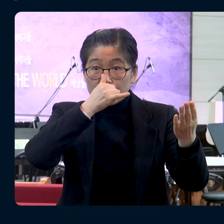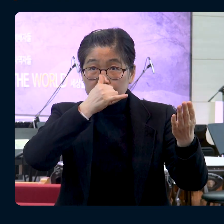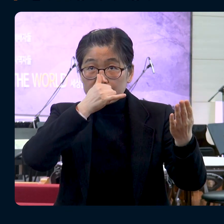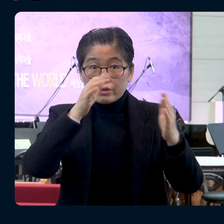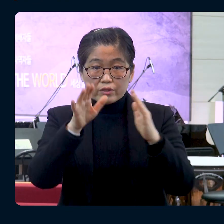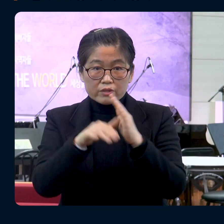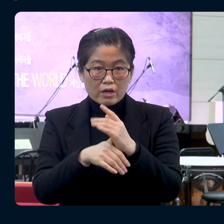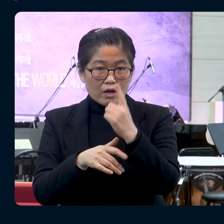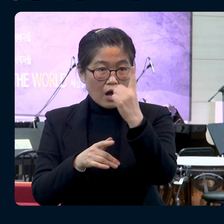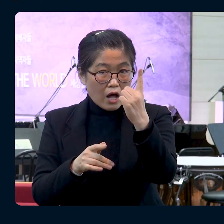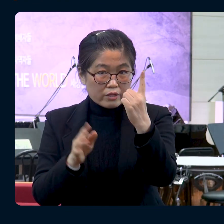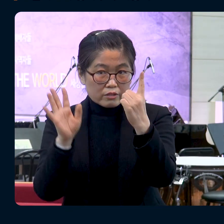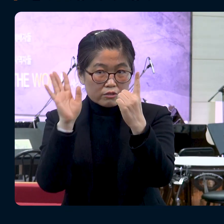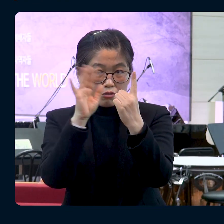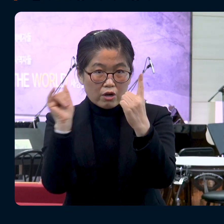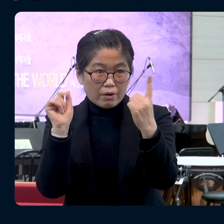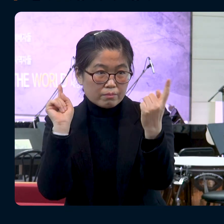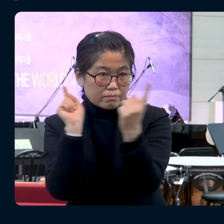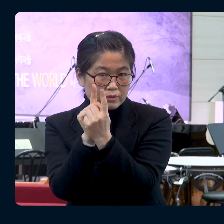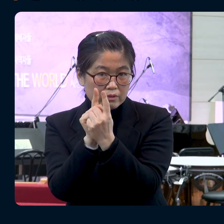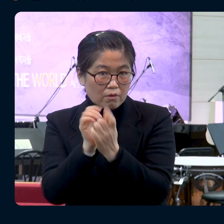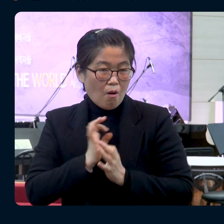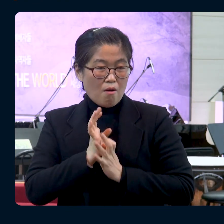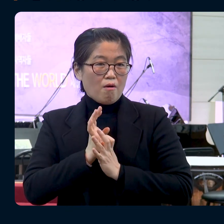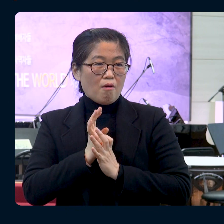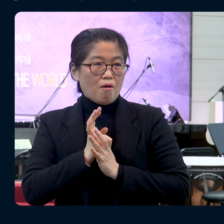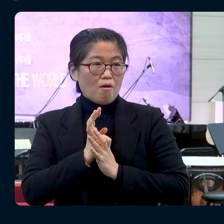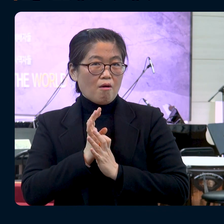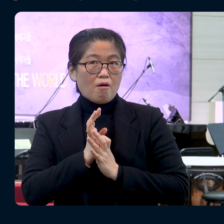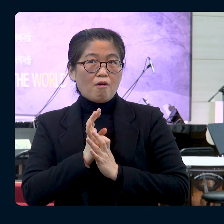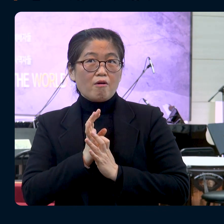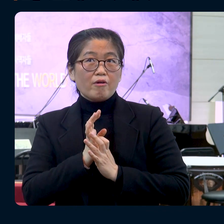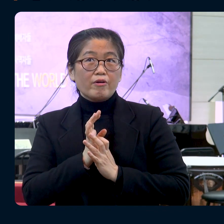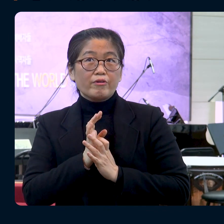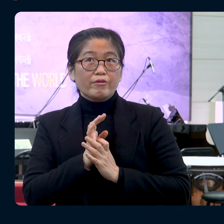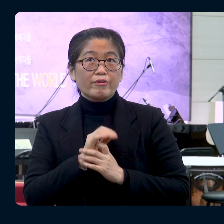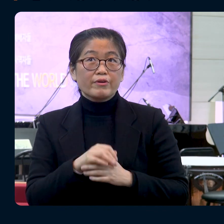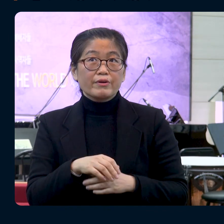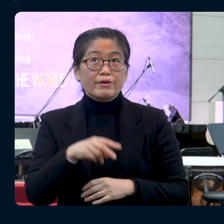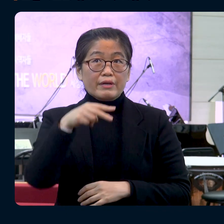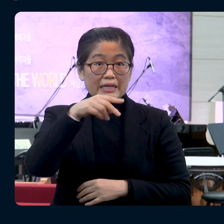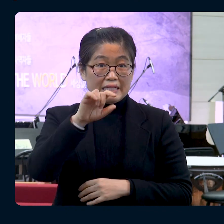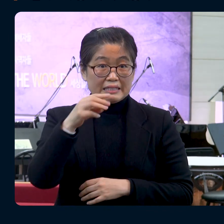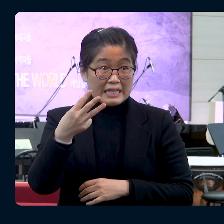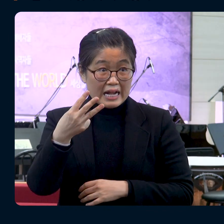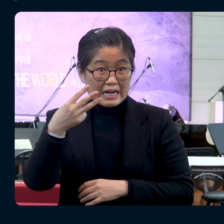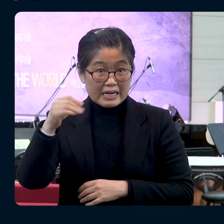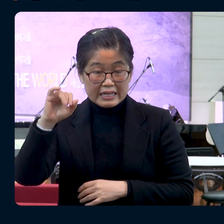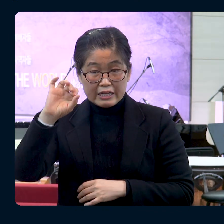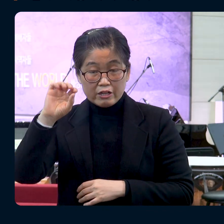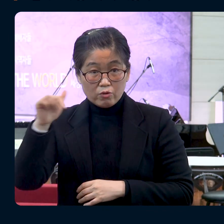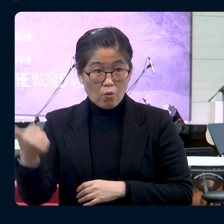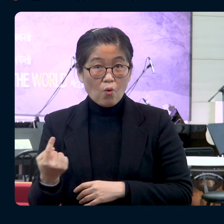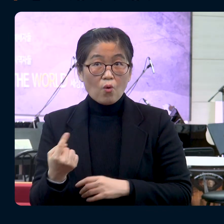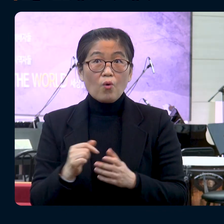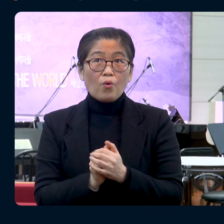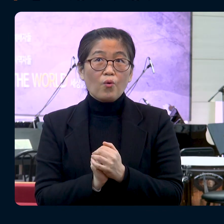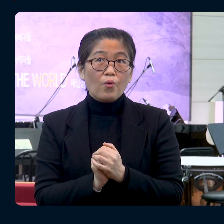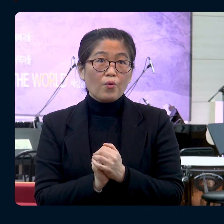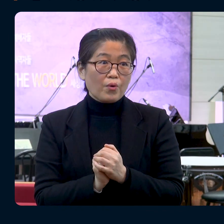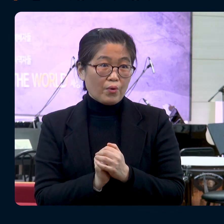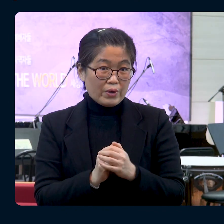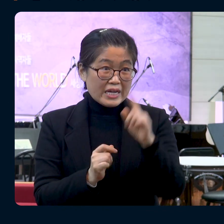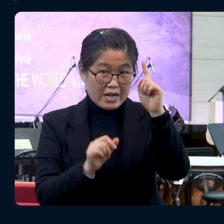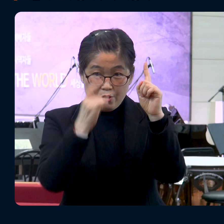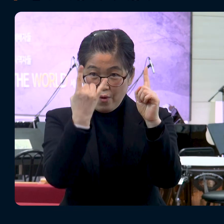잔치를 하는데 제가 거기서 한 사람 보고 깜짝 놀랐어요. 제가 세르히오를 본 거예요. 세르히오가 누구냐면요,